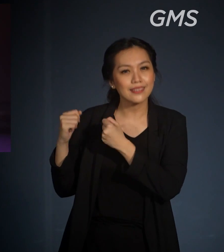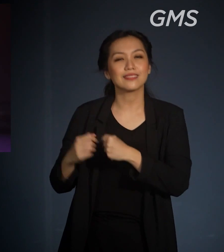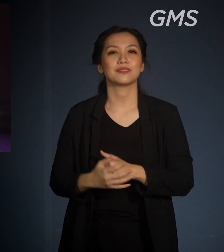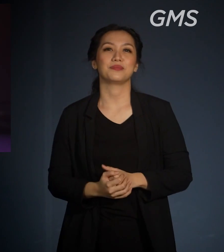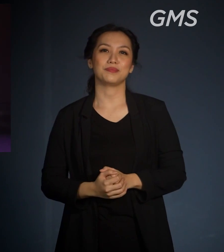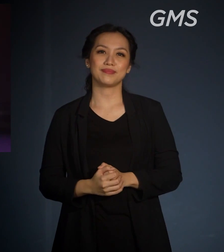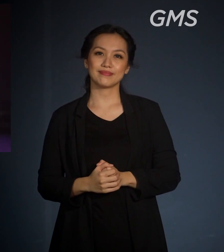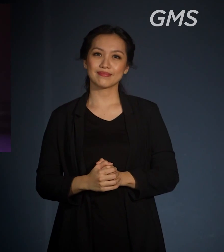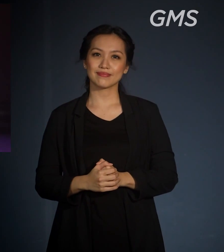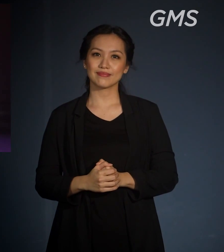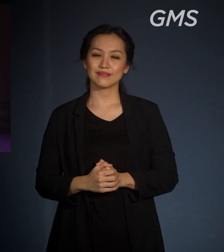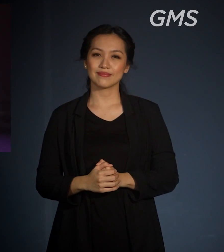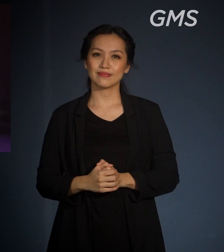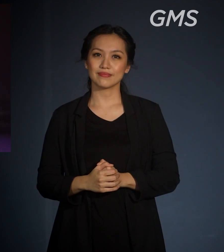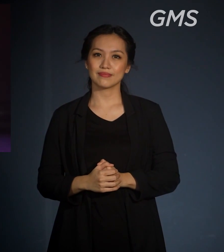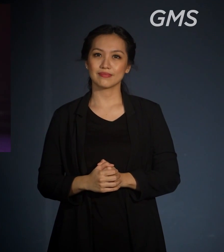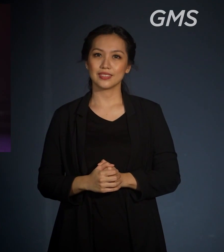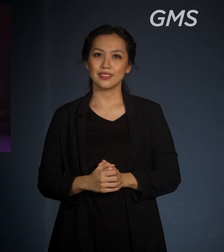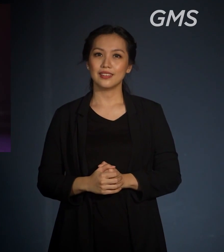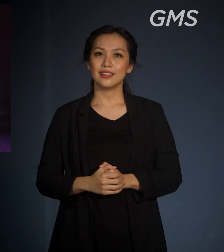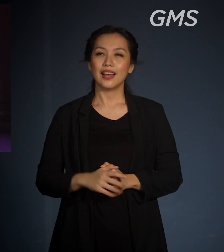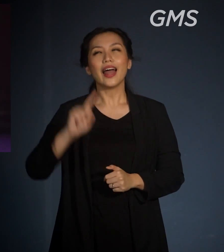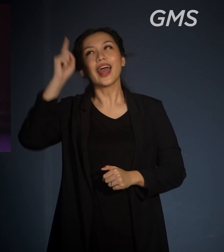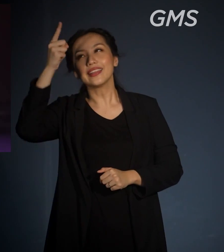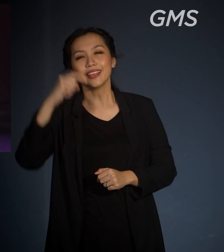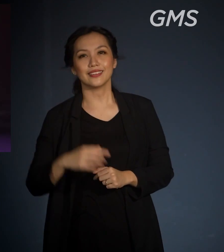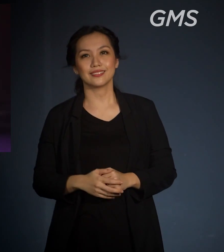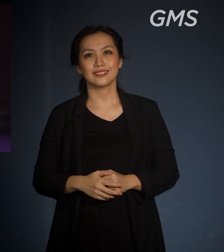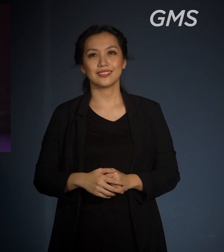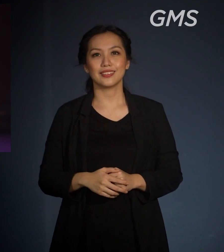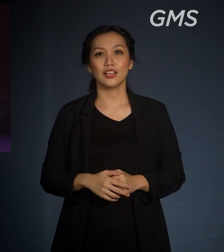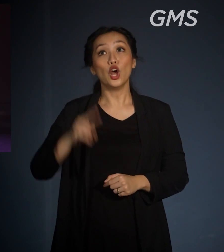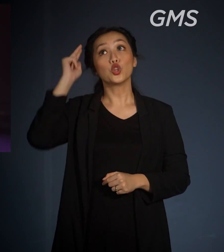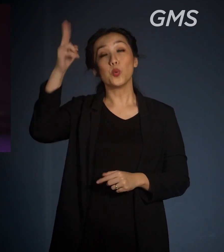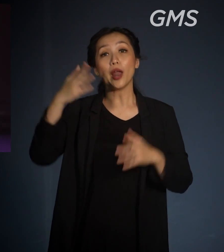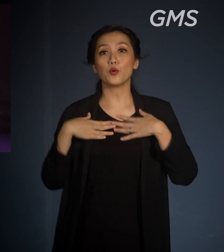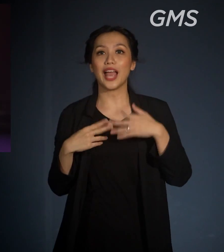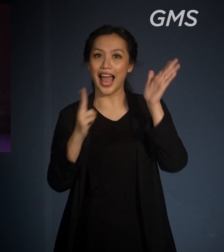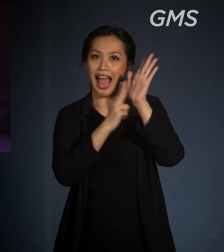Saudara, satu kali kita ini akan ditimbang pakai neracanya Tuhan di dalam hidup ini.